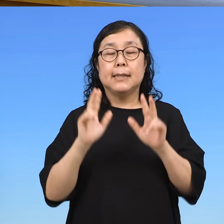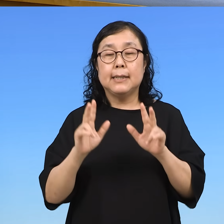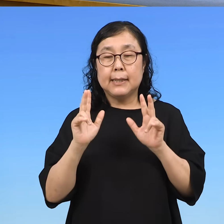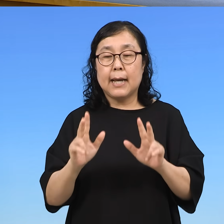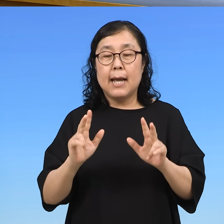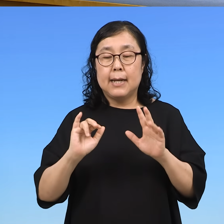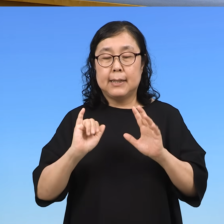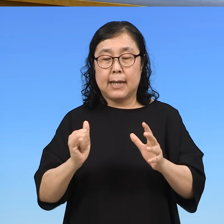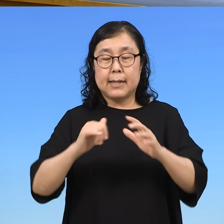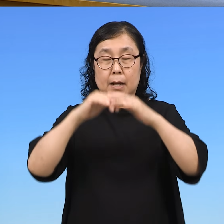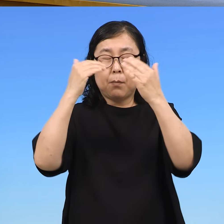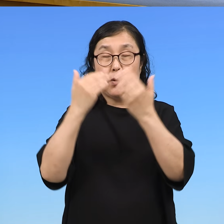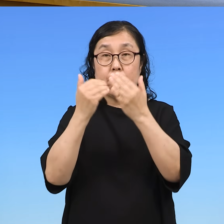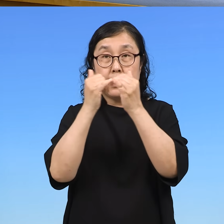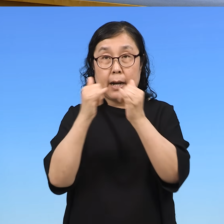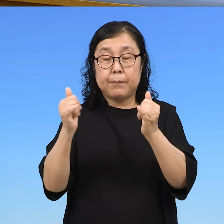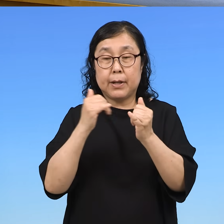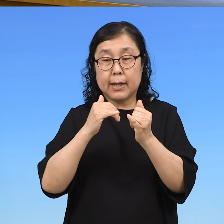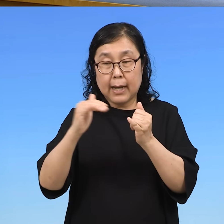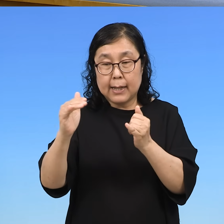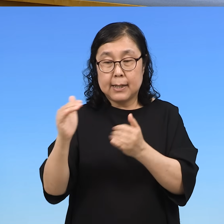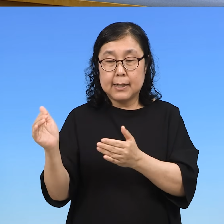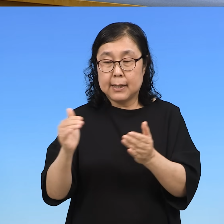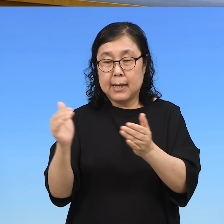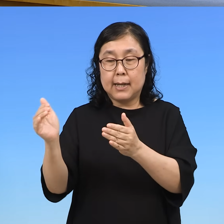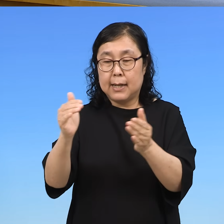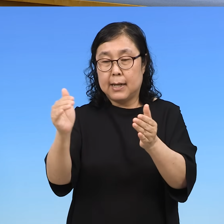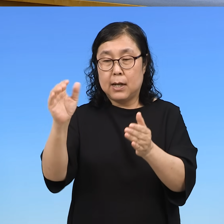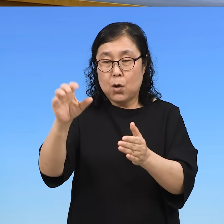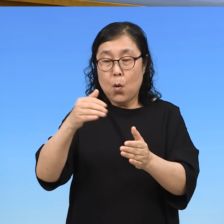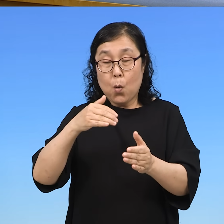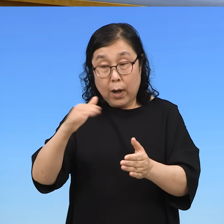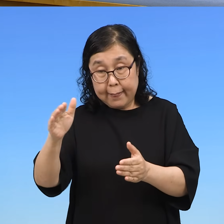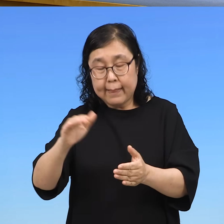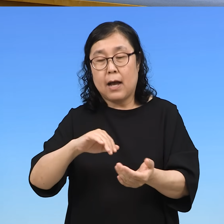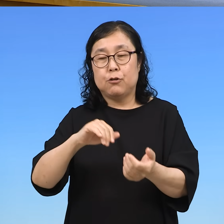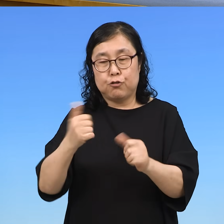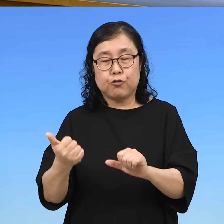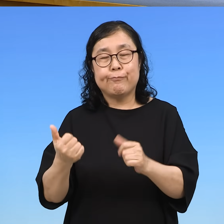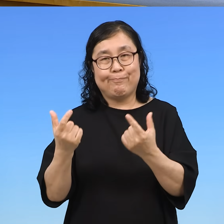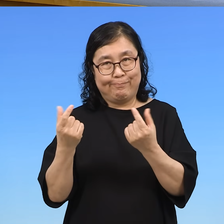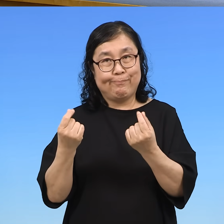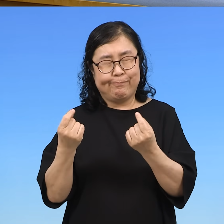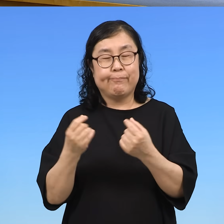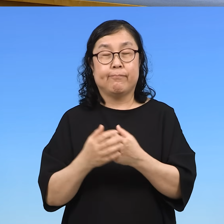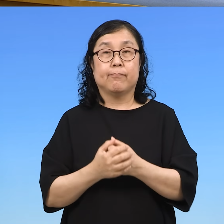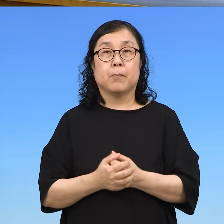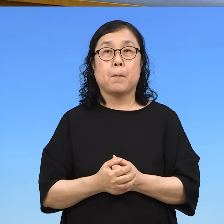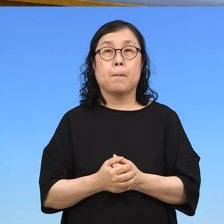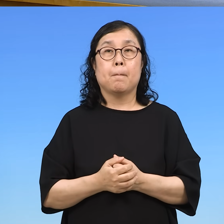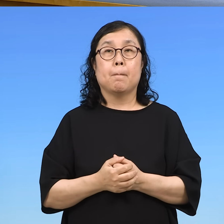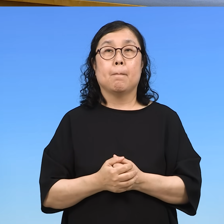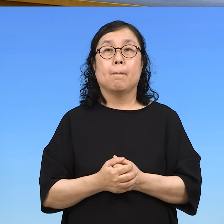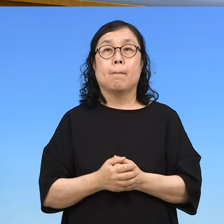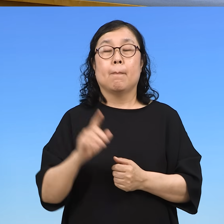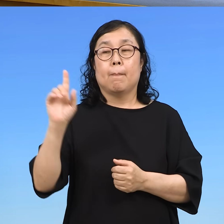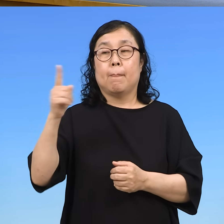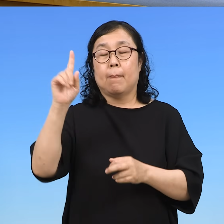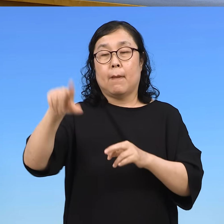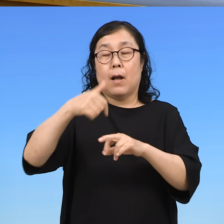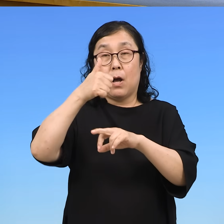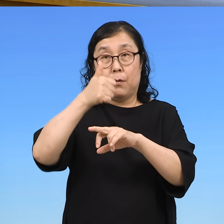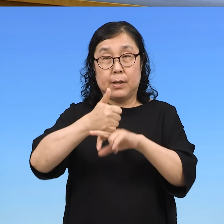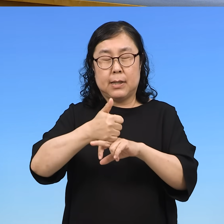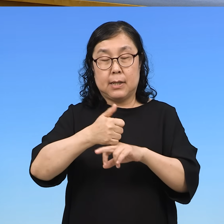나는 이제 세상 모든 사람이 가는 길로 간다. 죽음을 이렇게 표현했습니다. 이게 만약에 지금